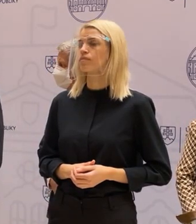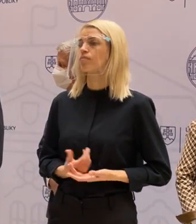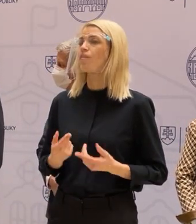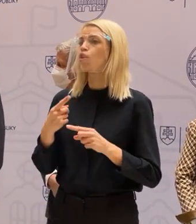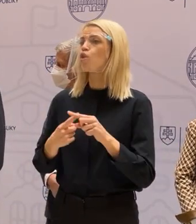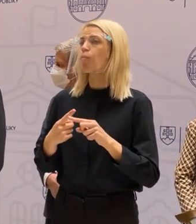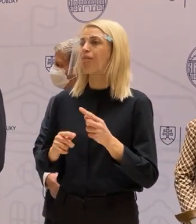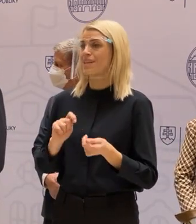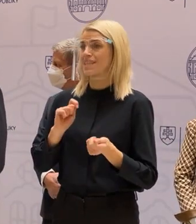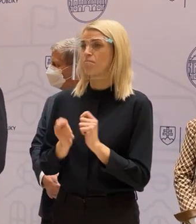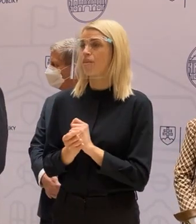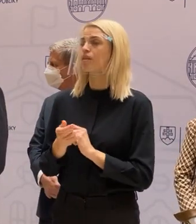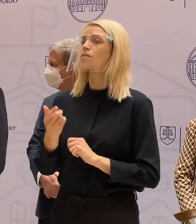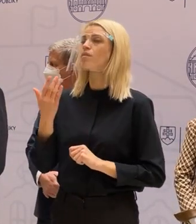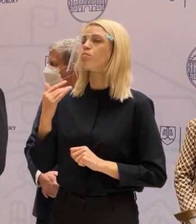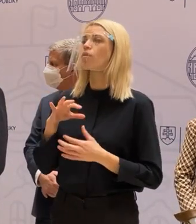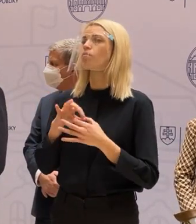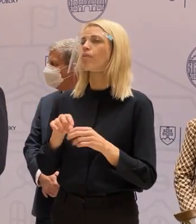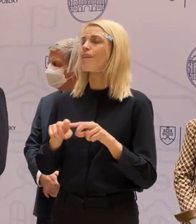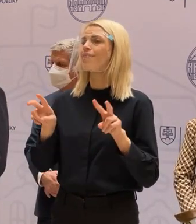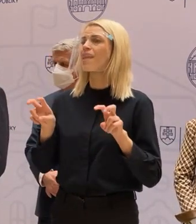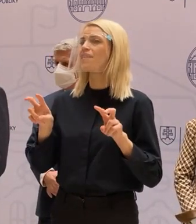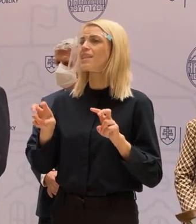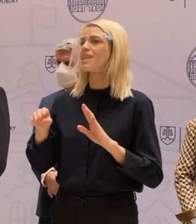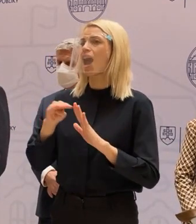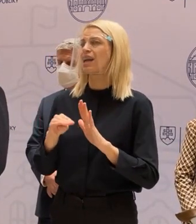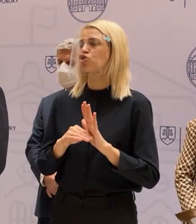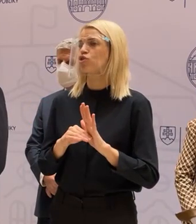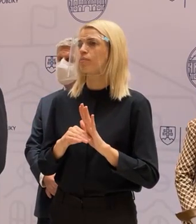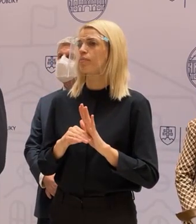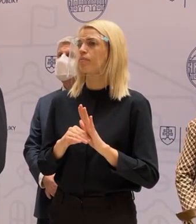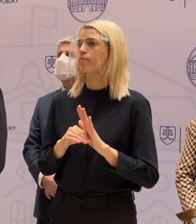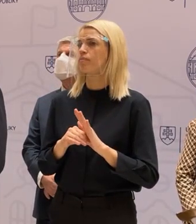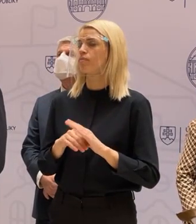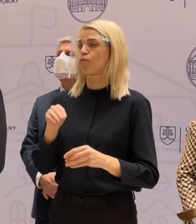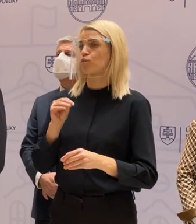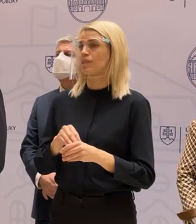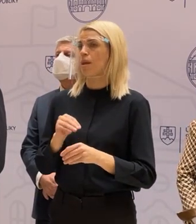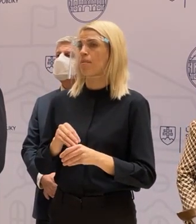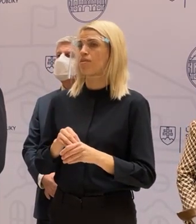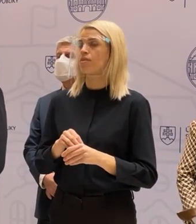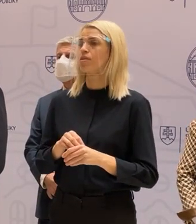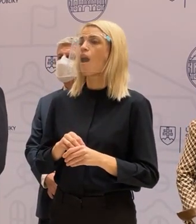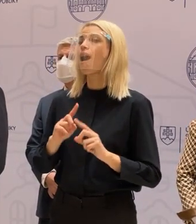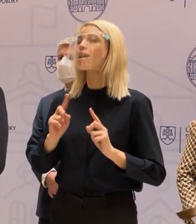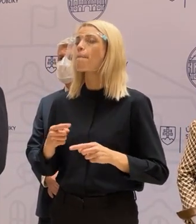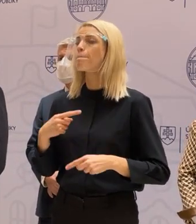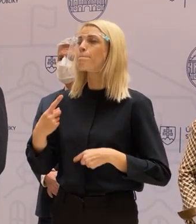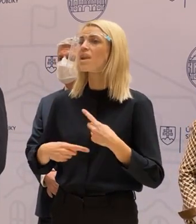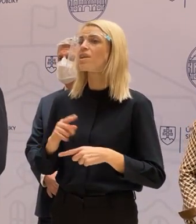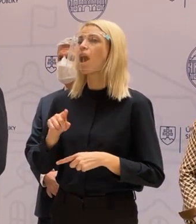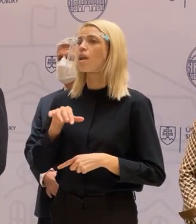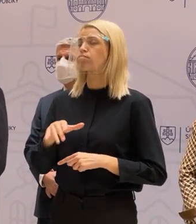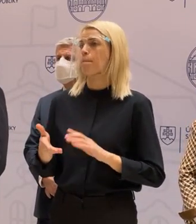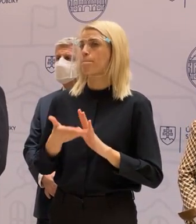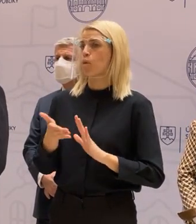Drobné zmeny nastali aj čo sa týka definície režimov, respektíve, že do ktorých prevádzok, aké sú